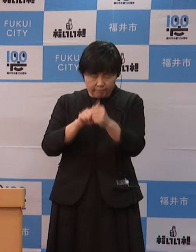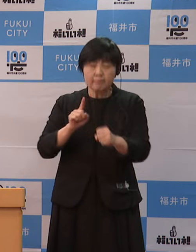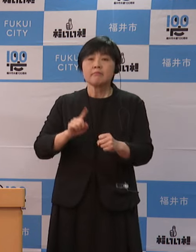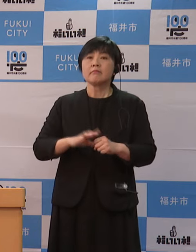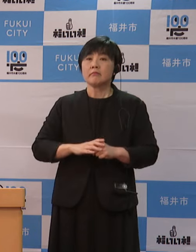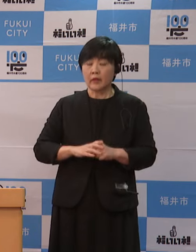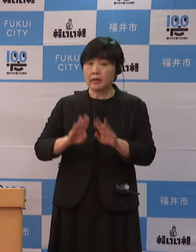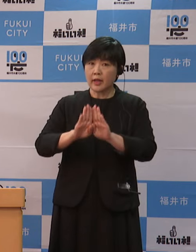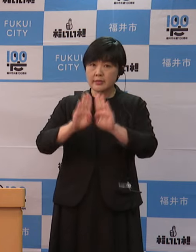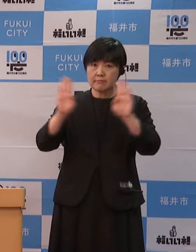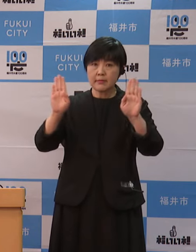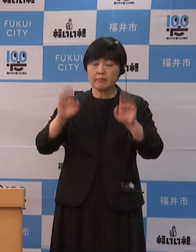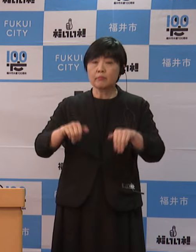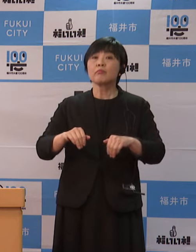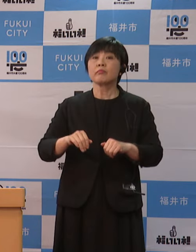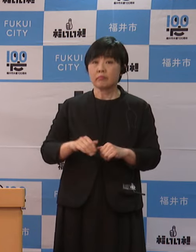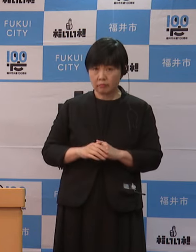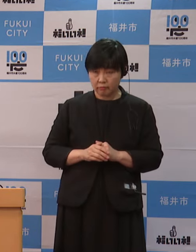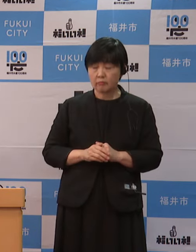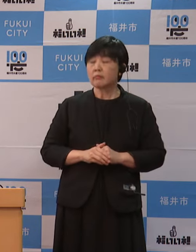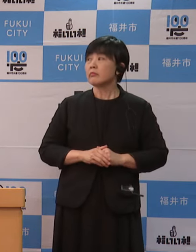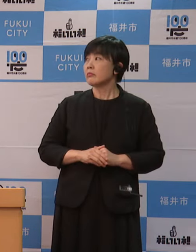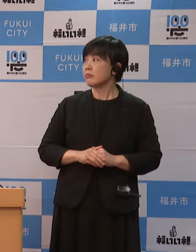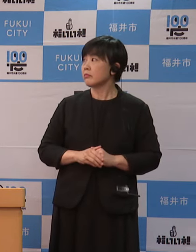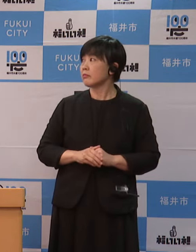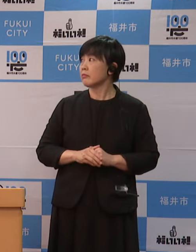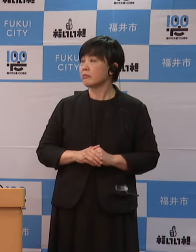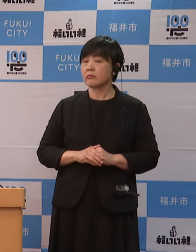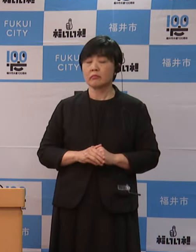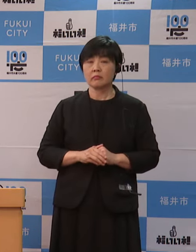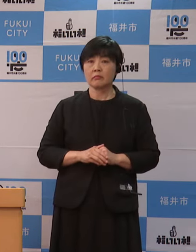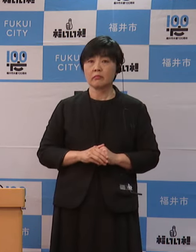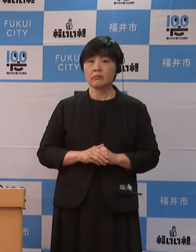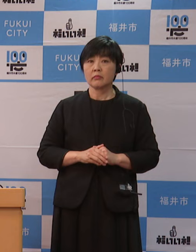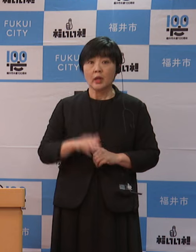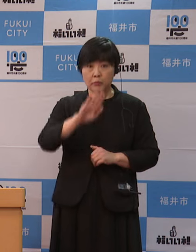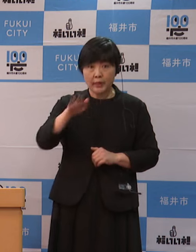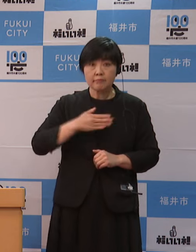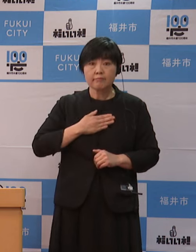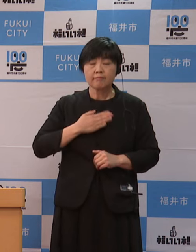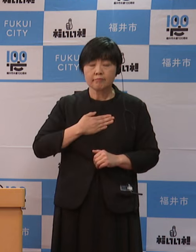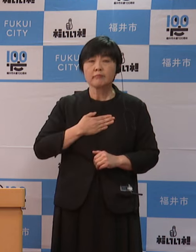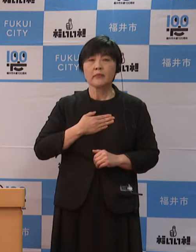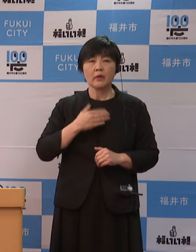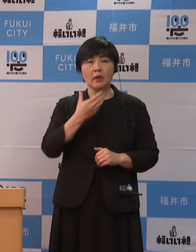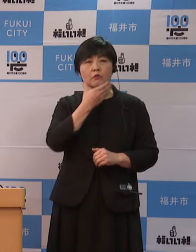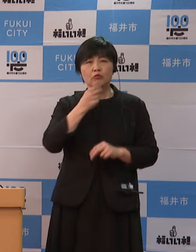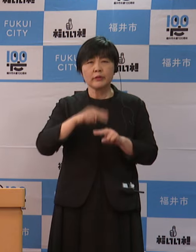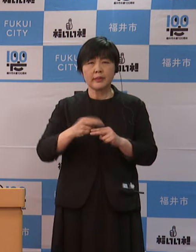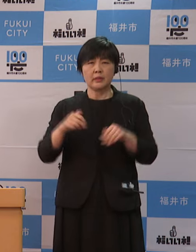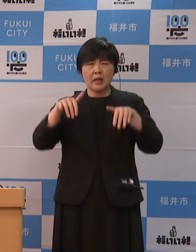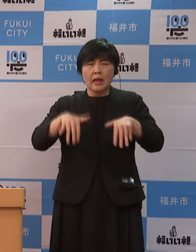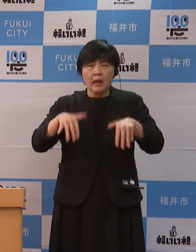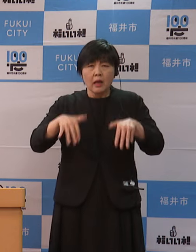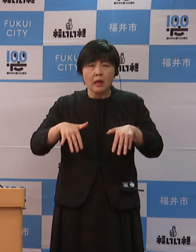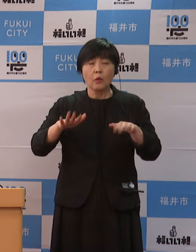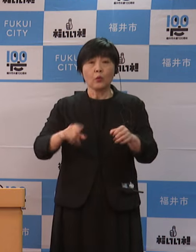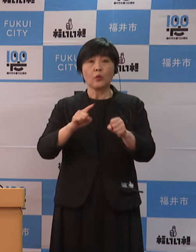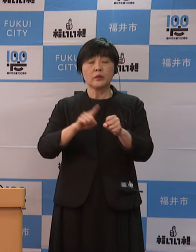ったというイベントでございます。ご承知の通り、福井豪雨、今年でちょう